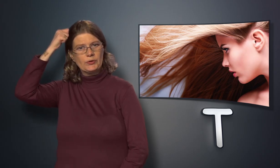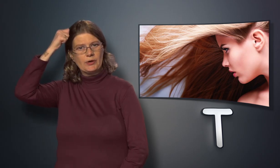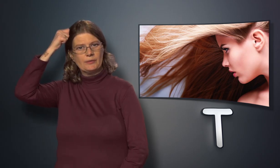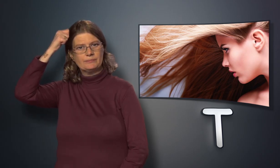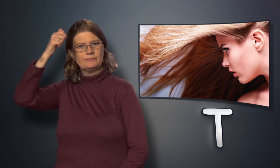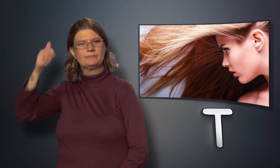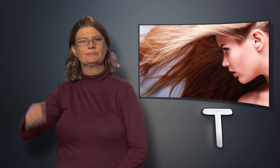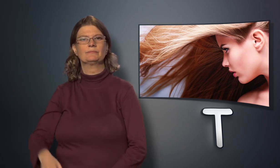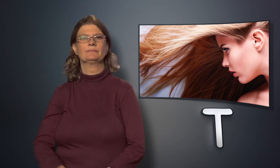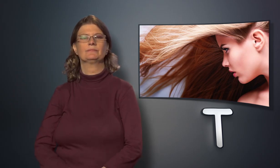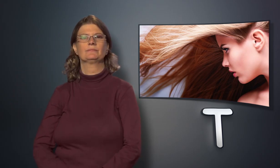Tukka.